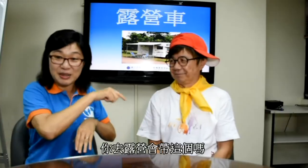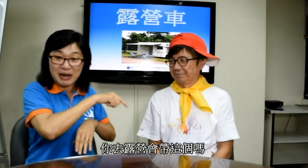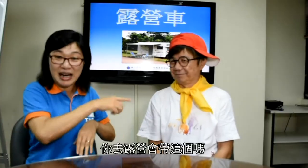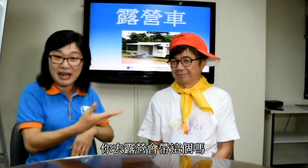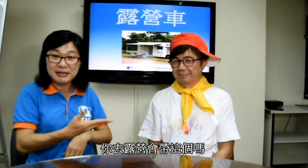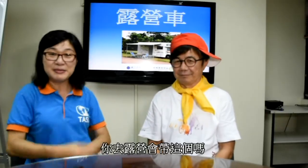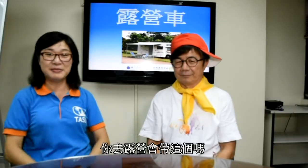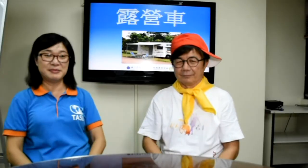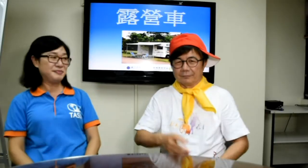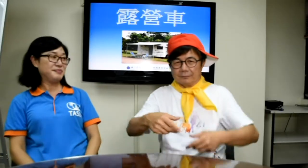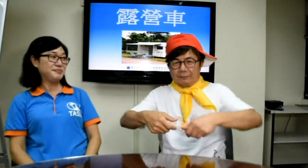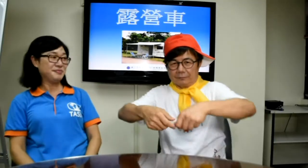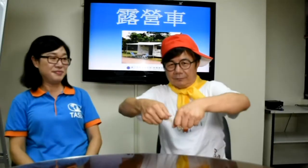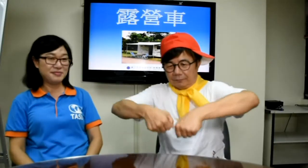吗？